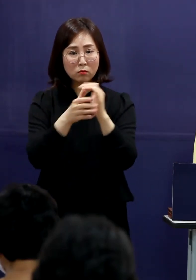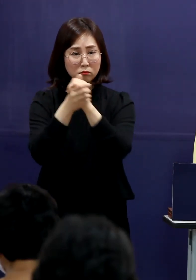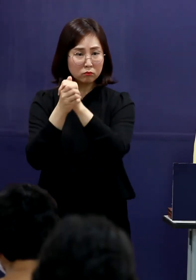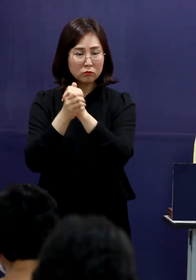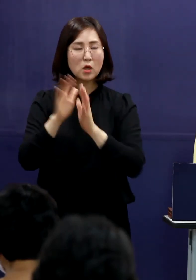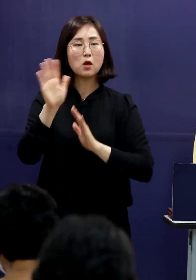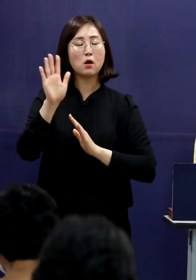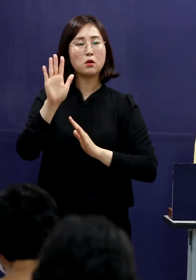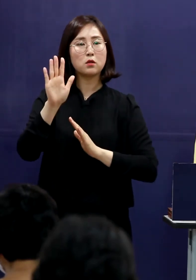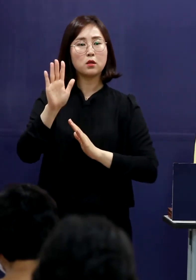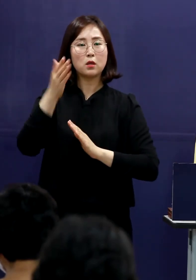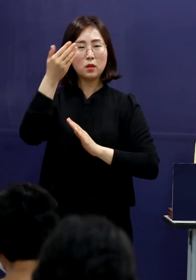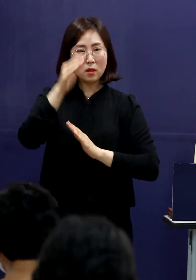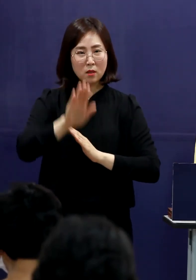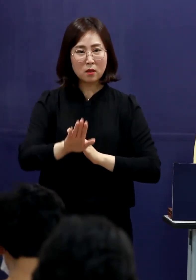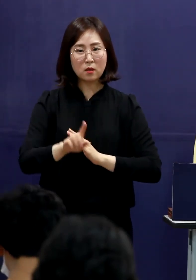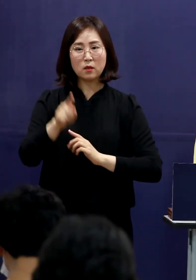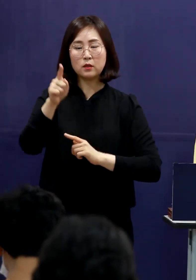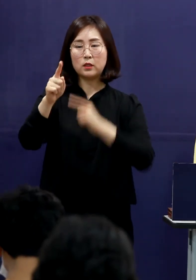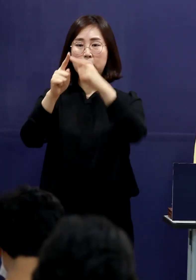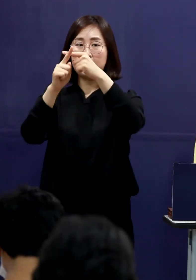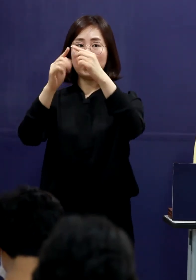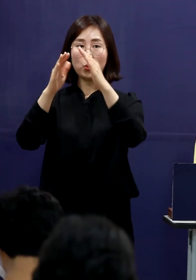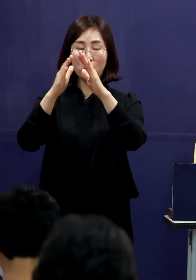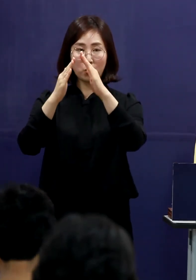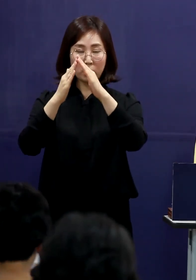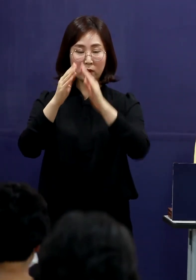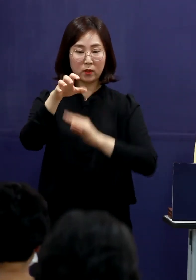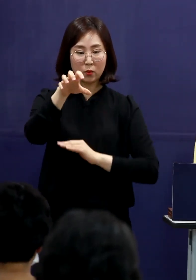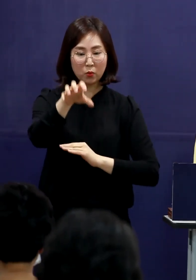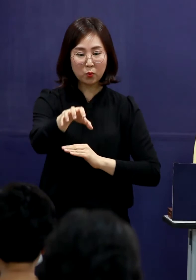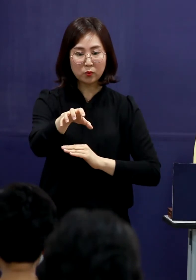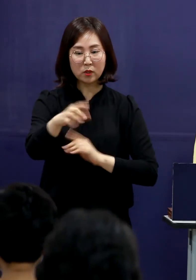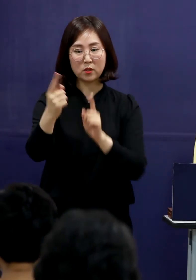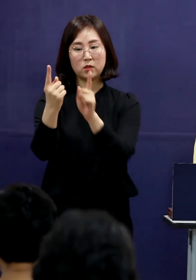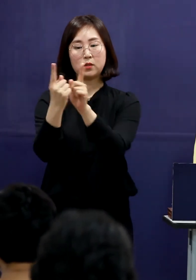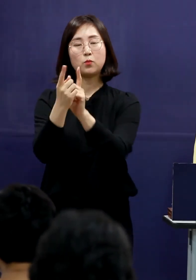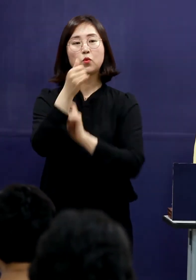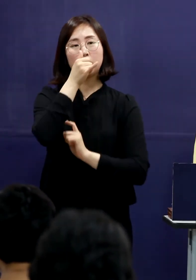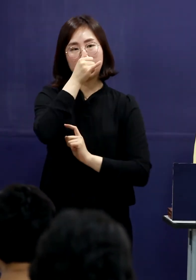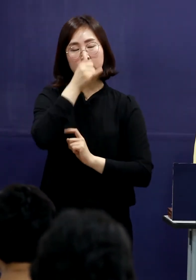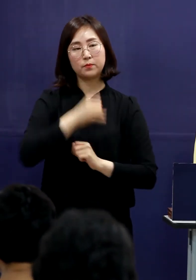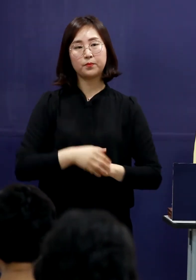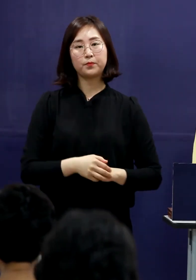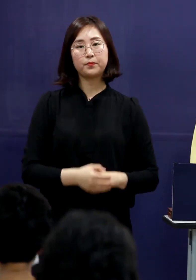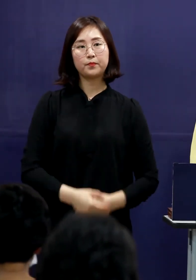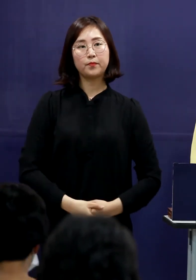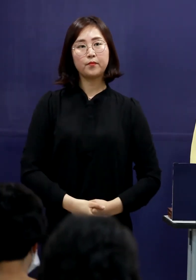있습니다만 그 기도원에서 접촉이 이루어진 것으로 이렇게 파악되고 있습니다.